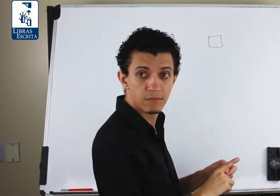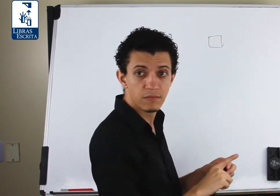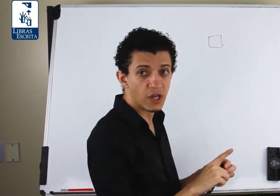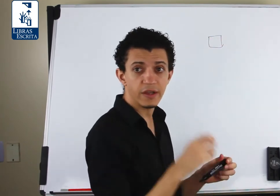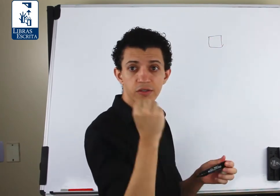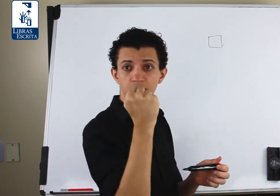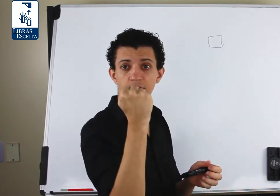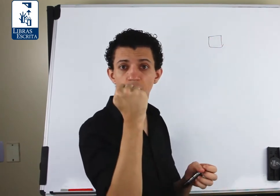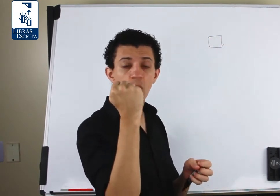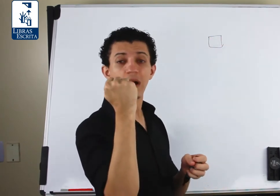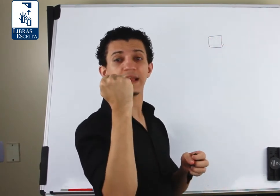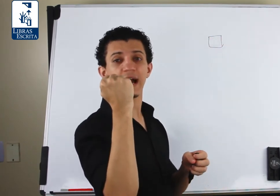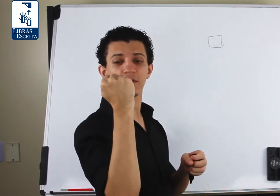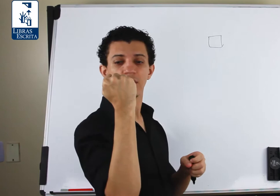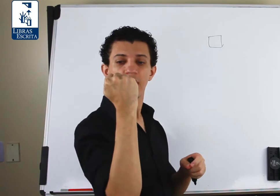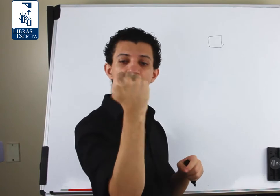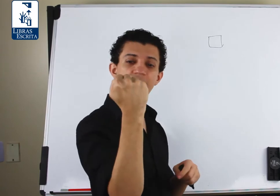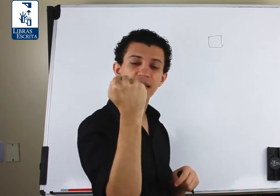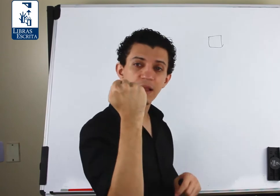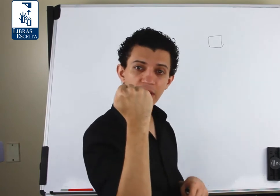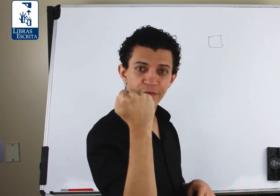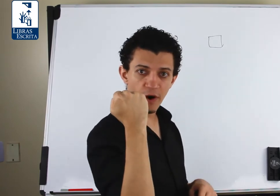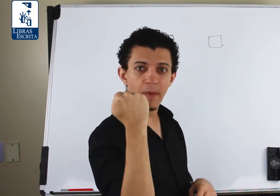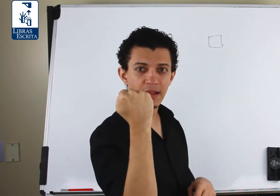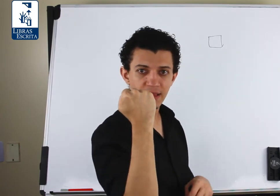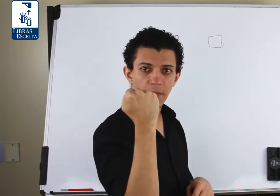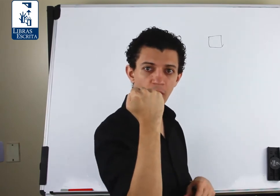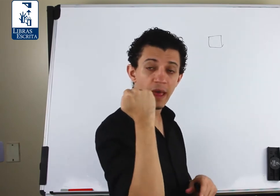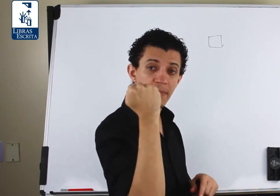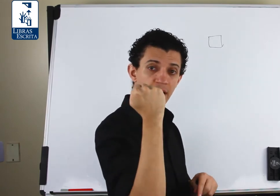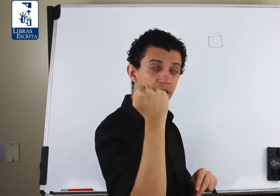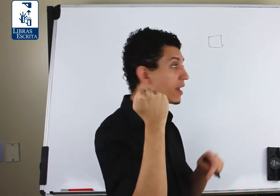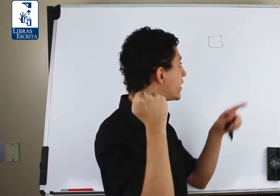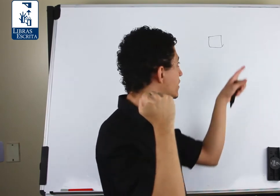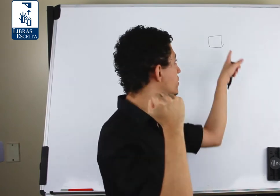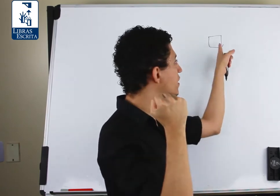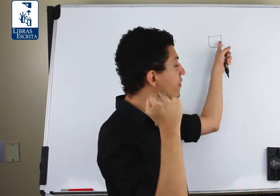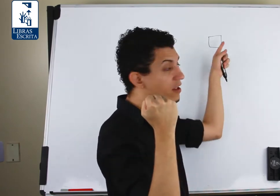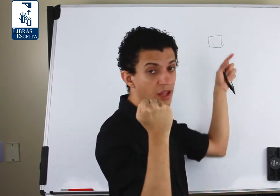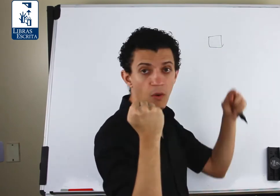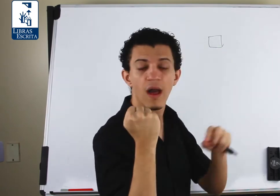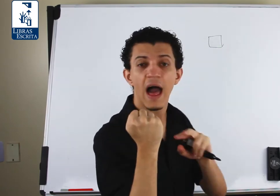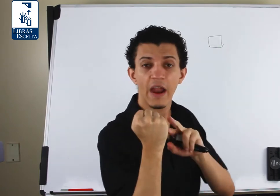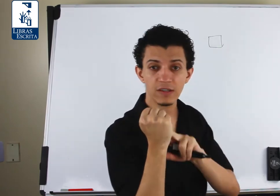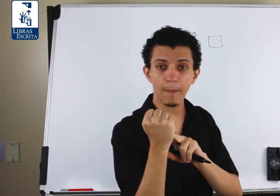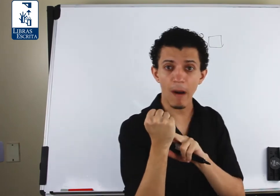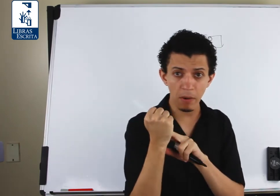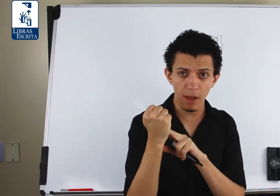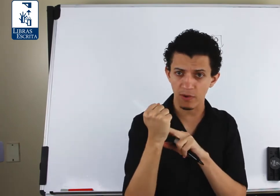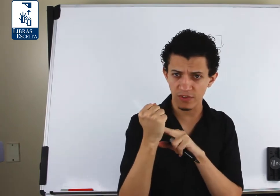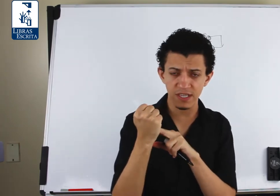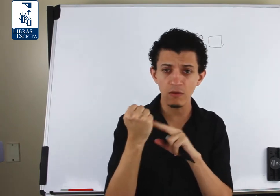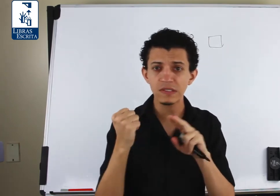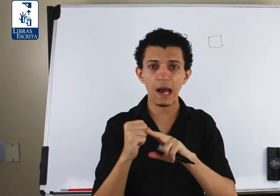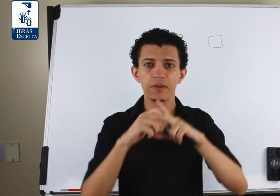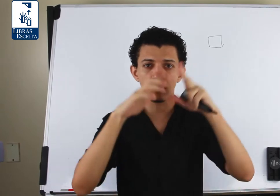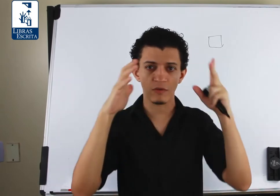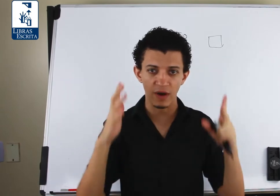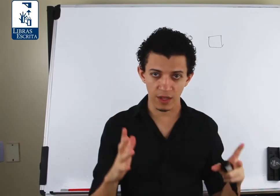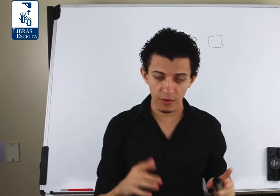Só isso, um quadrado, exatamente o formato da mão, lembrando que aqui a gente está vendo então a nossa palma da mão, se você não sabe do que eu estou falando